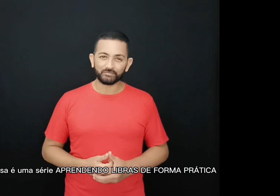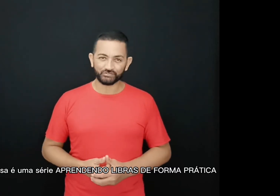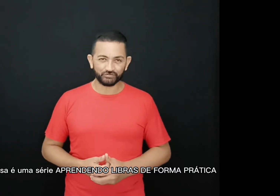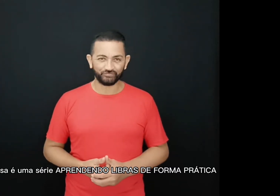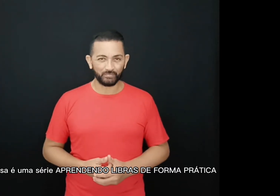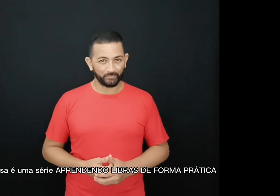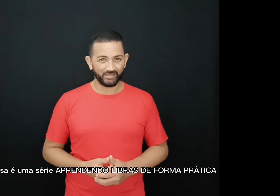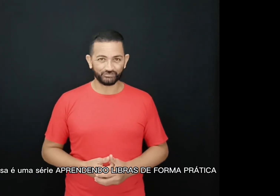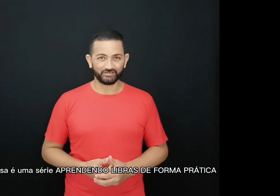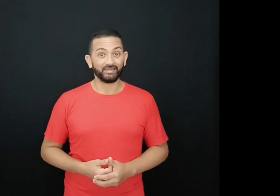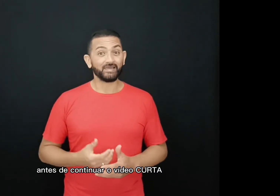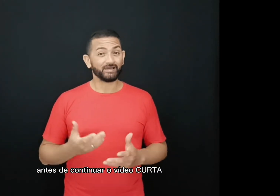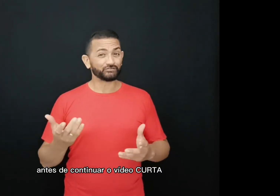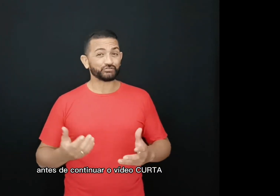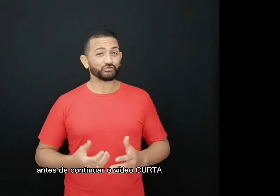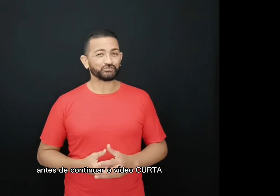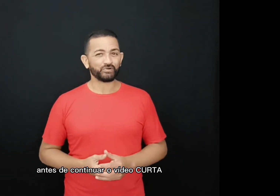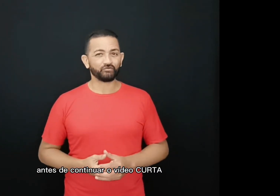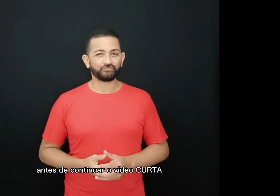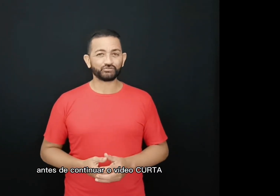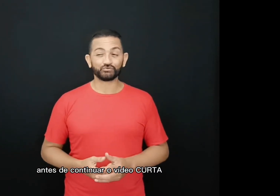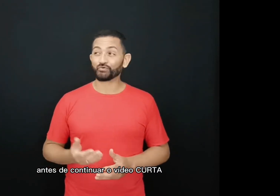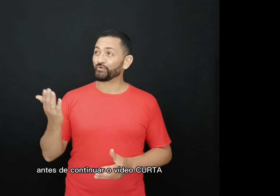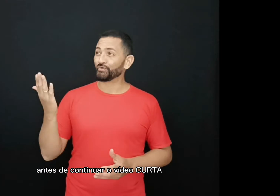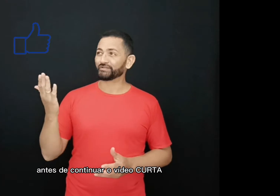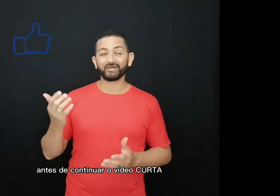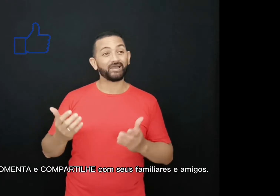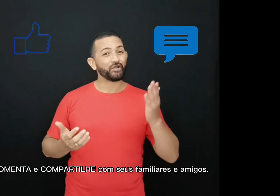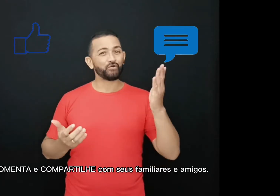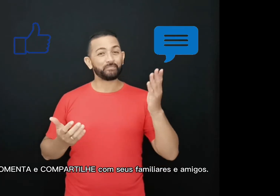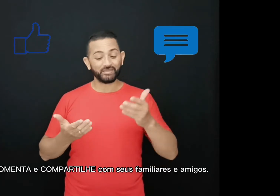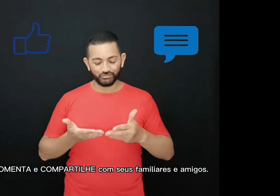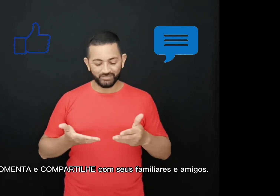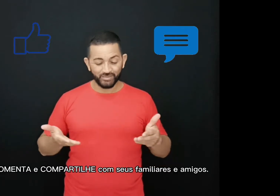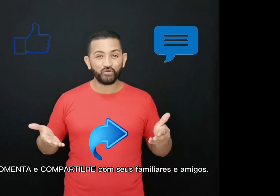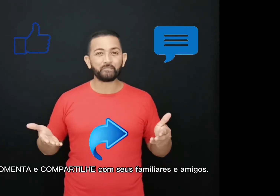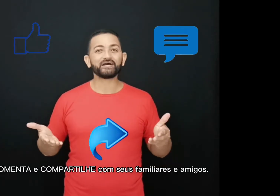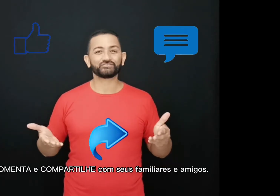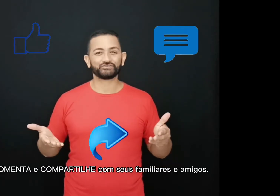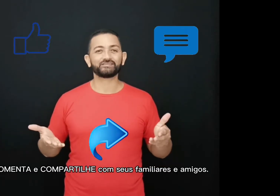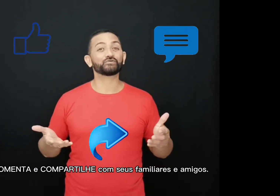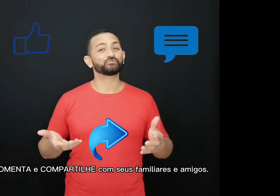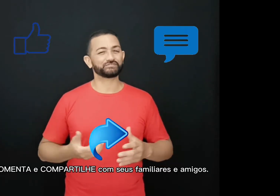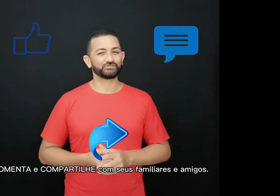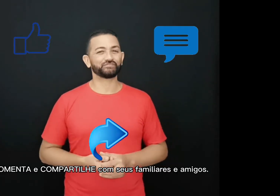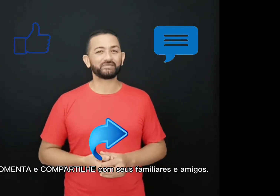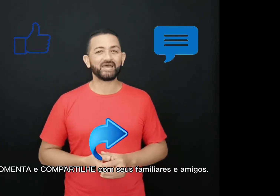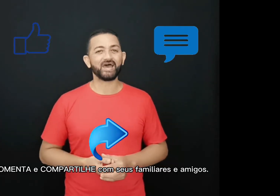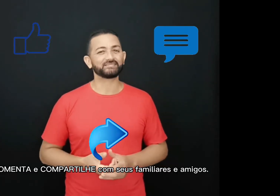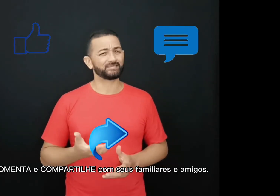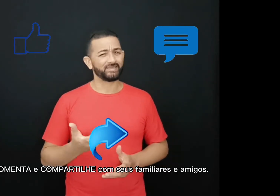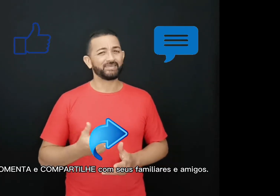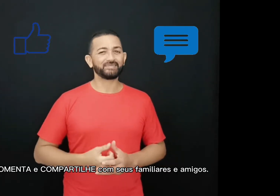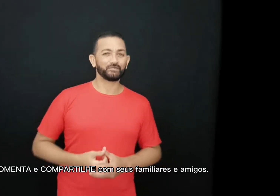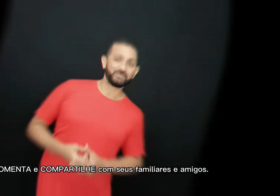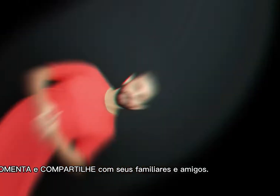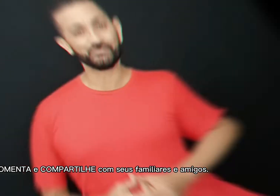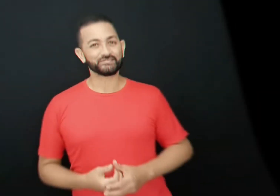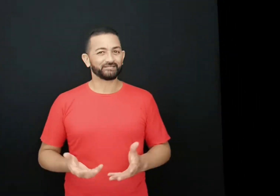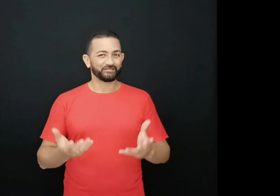de Forma Prática. Antes de continuar o vídeo, curta, comente e compartilhe com seus familiares e amigos.